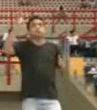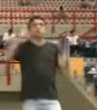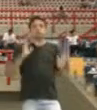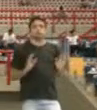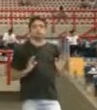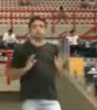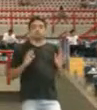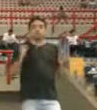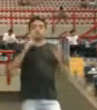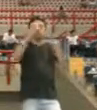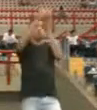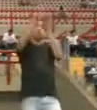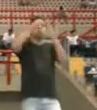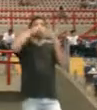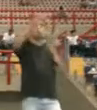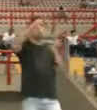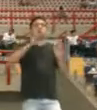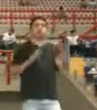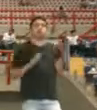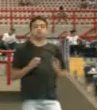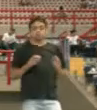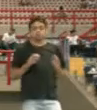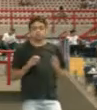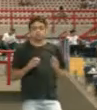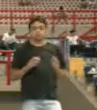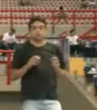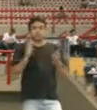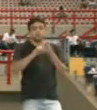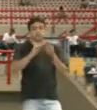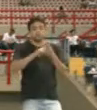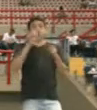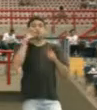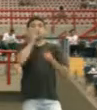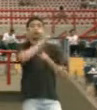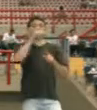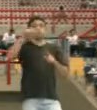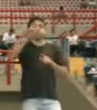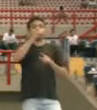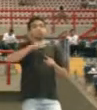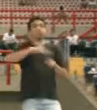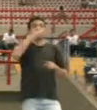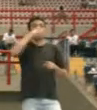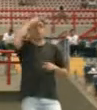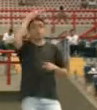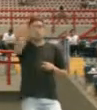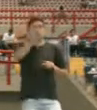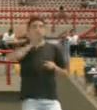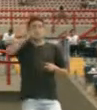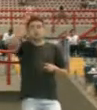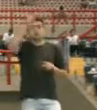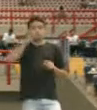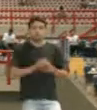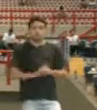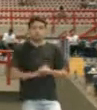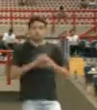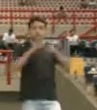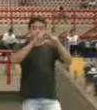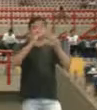opinião. Opinião é na entrada. Quanto mais rápido você der sua opinião, melhor.